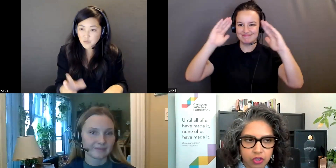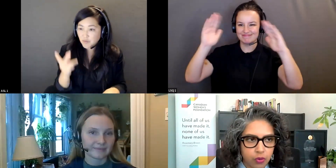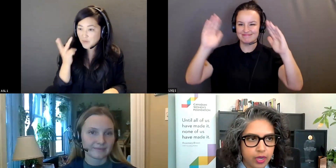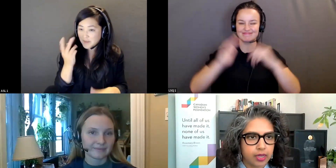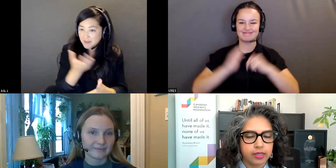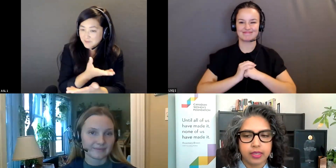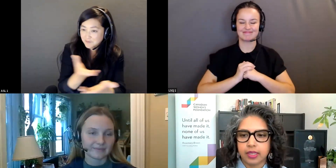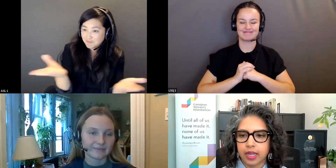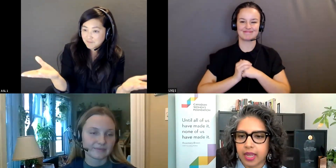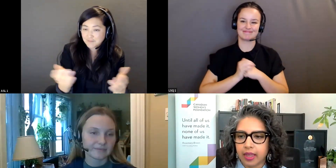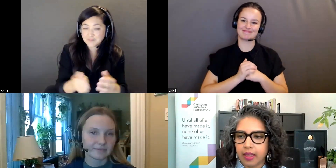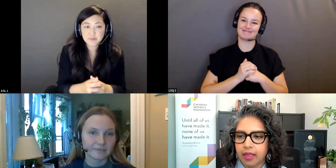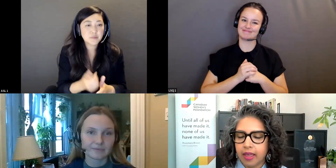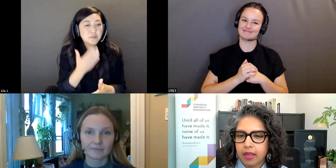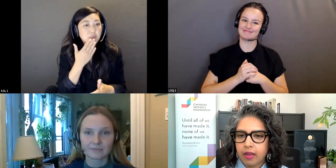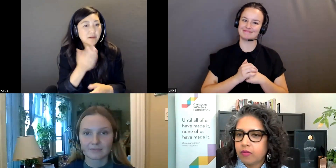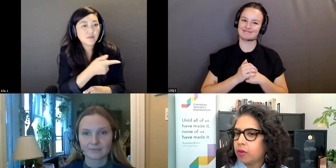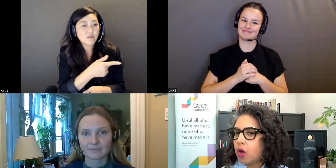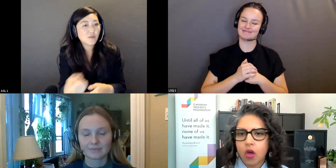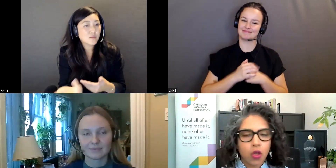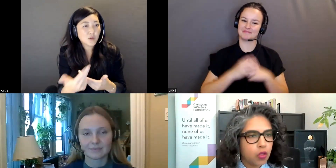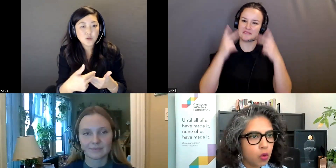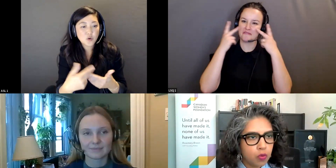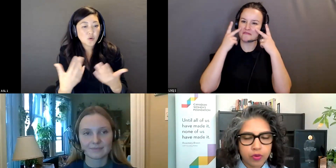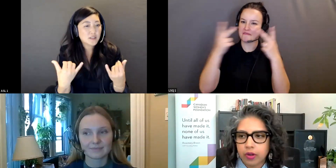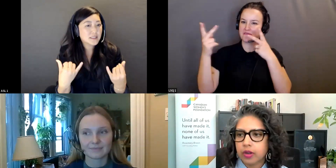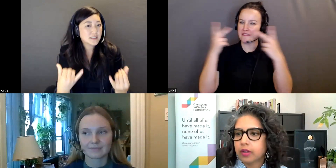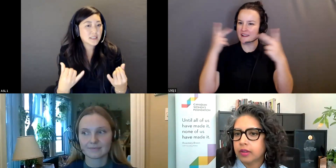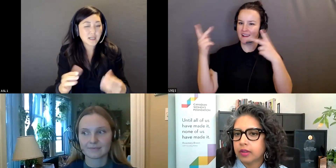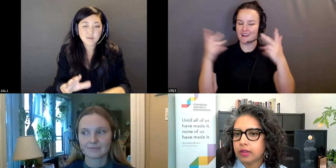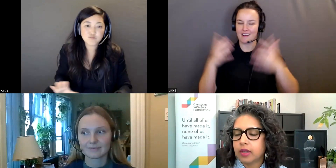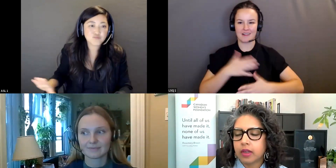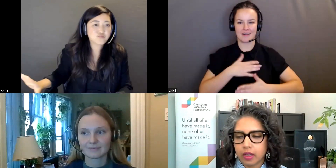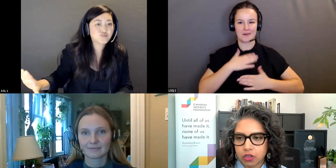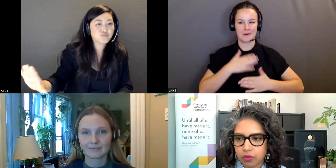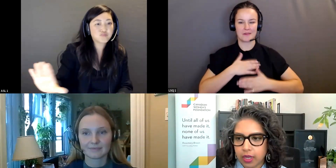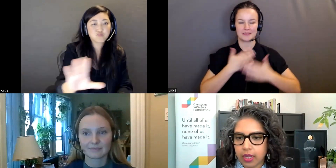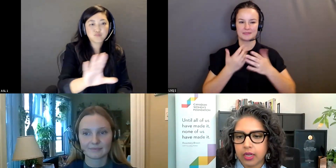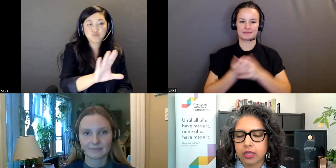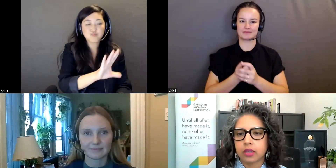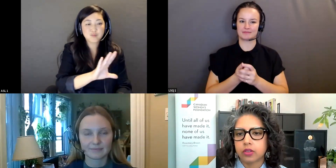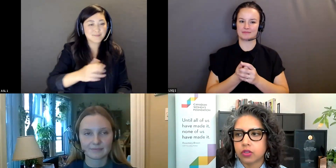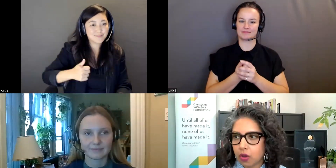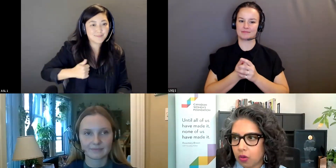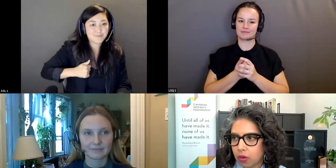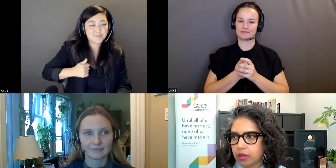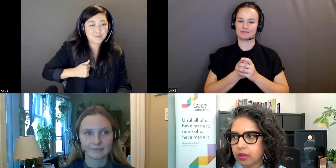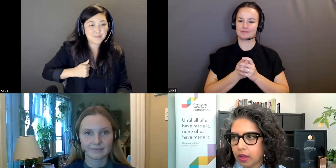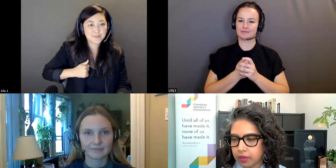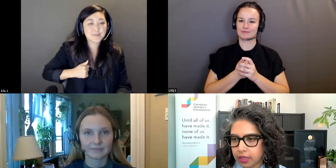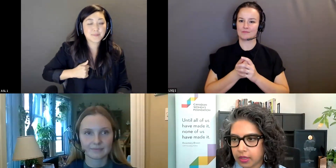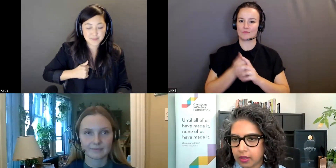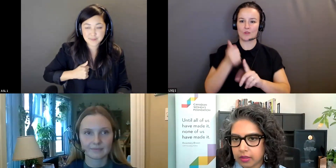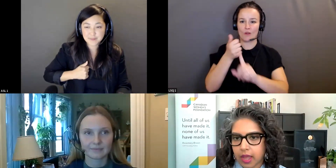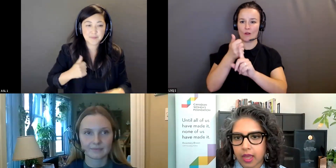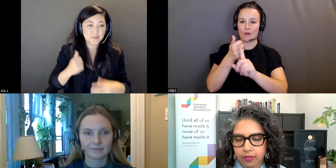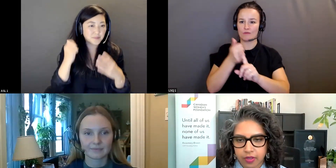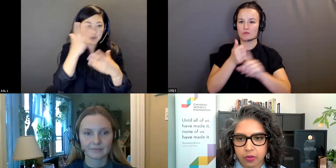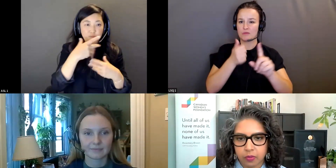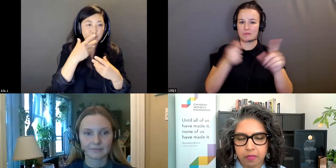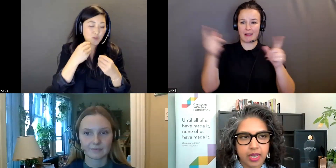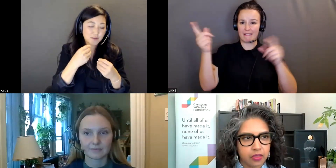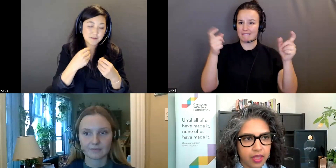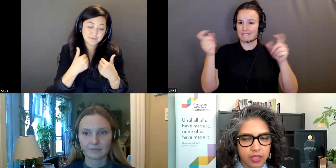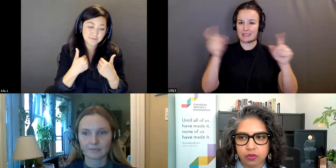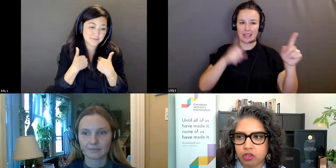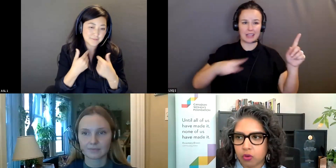C'est formidable de tous vous voir ici. Merci d'être là avec nous. Vous nous rejoignez de l'ensemble du pays.